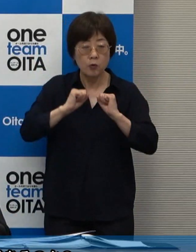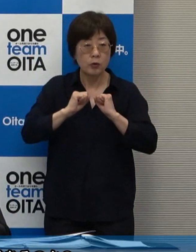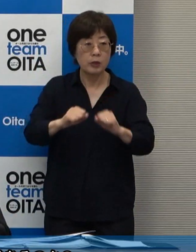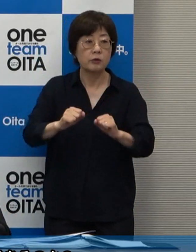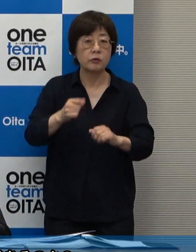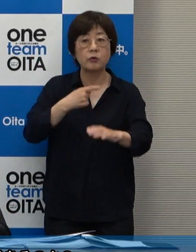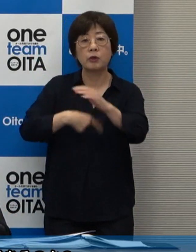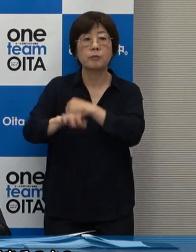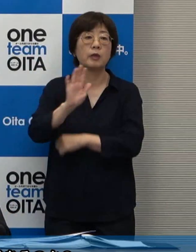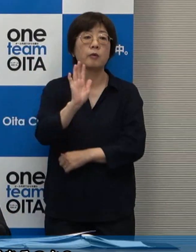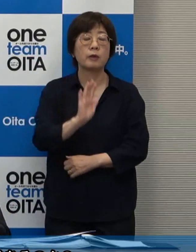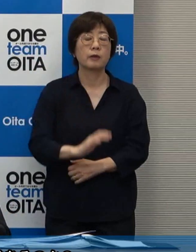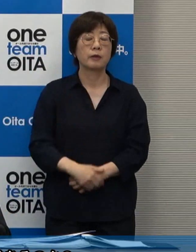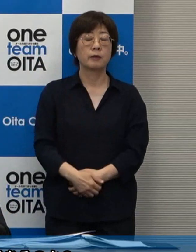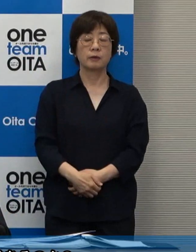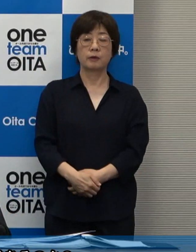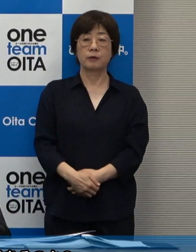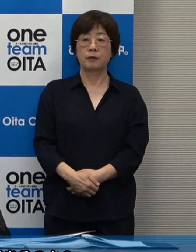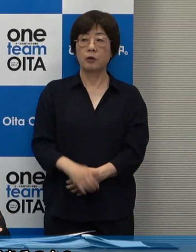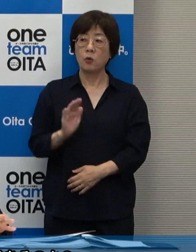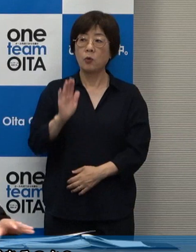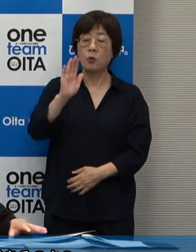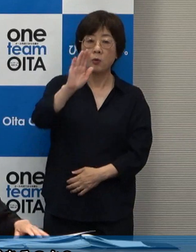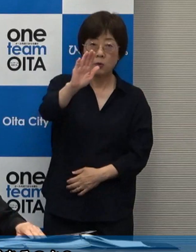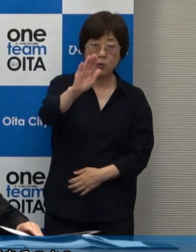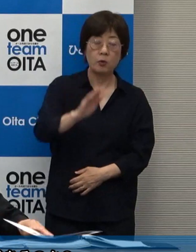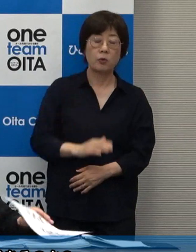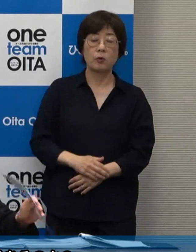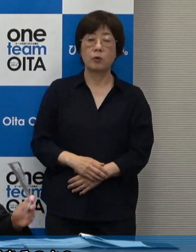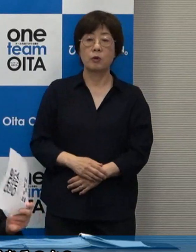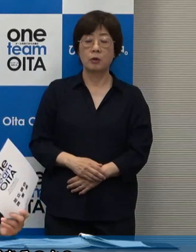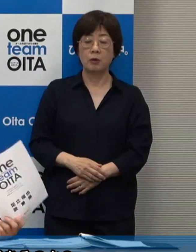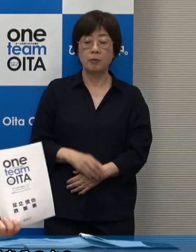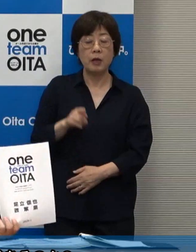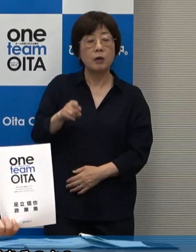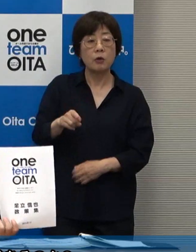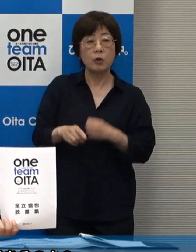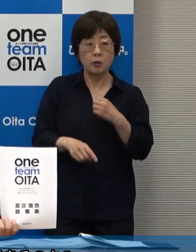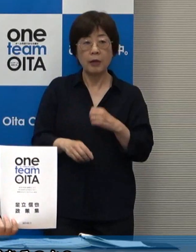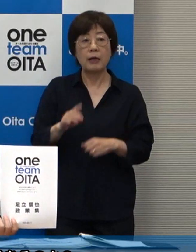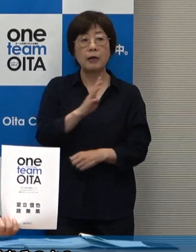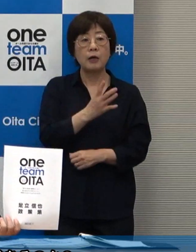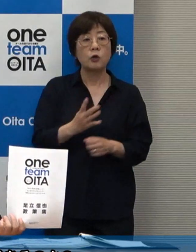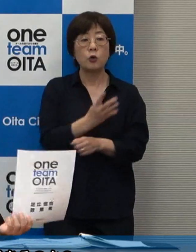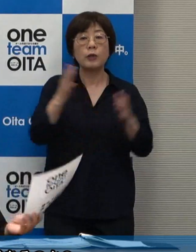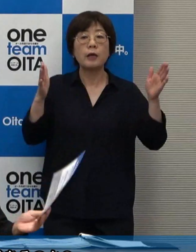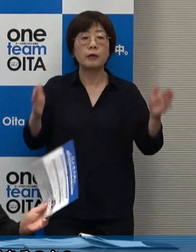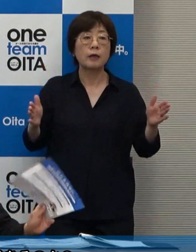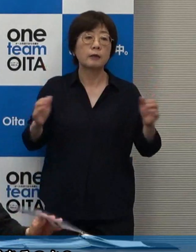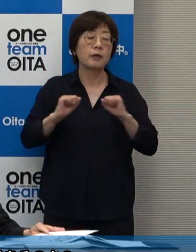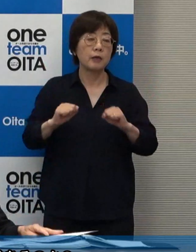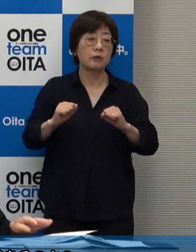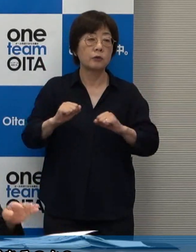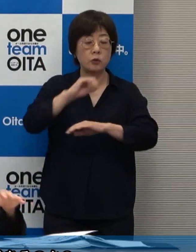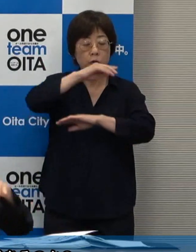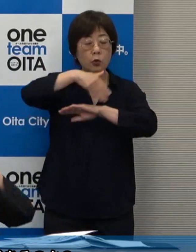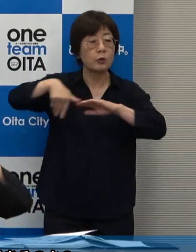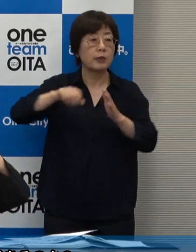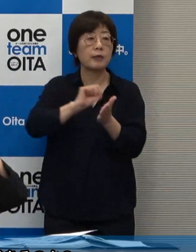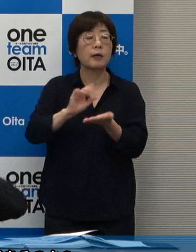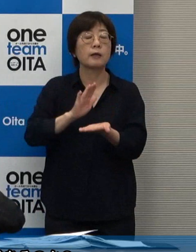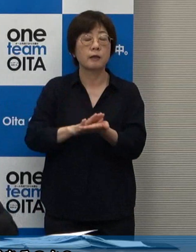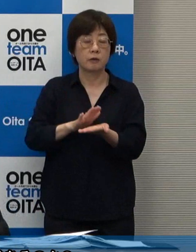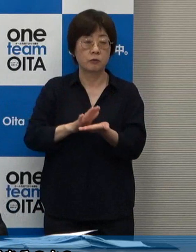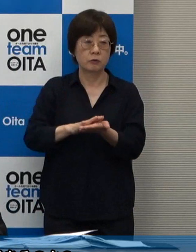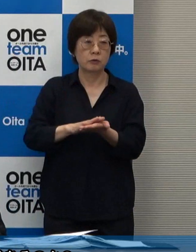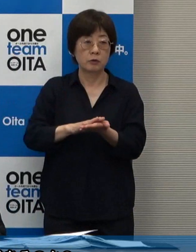ということではないので、これから先、これはまあ基本的に1期4年でやるつもりのものなのでね、そこを積み上げ